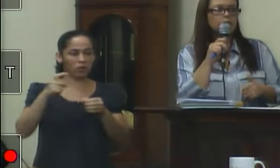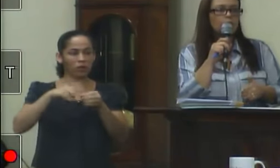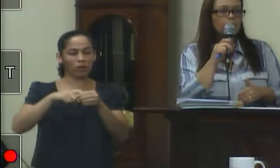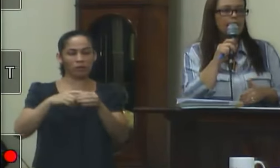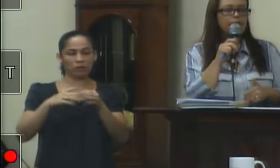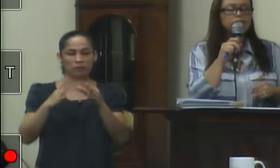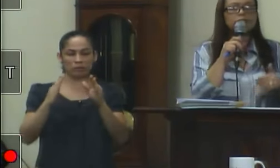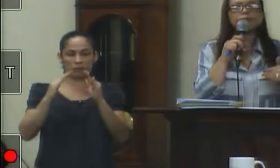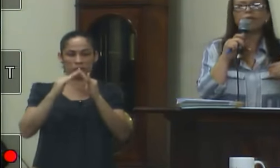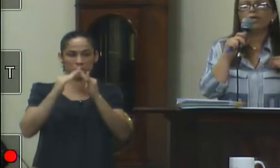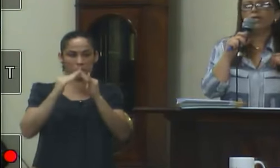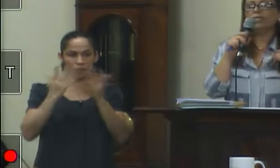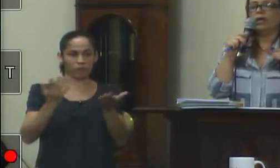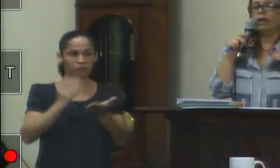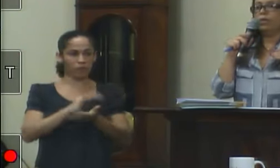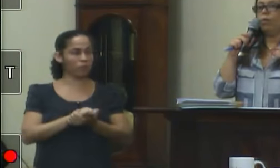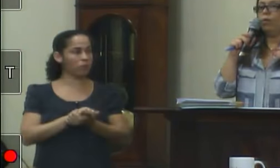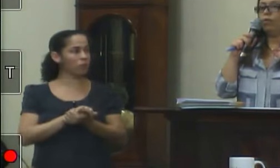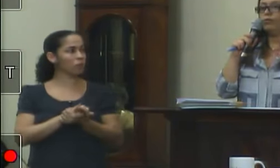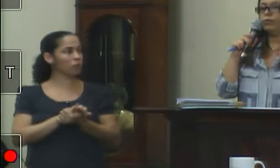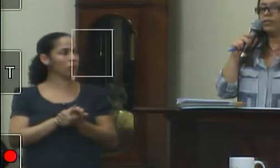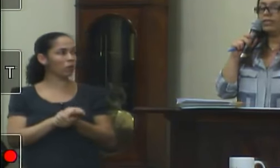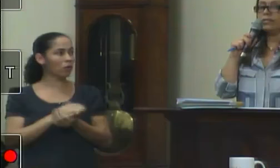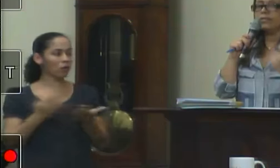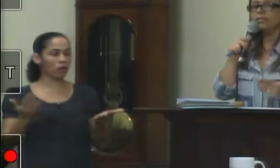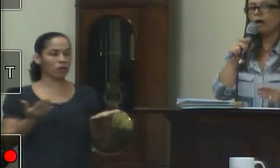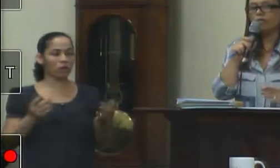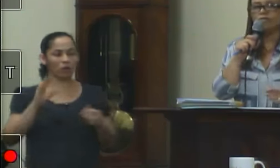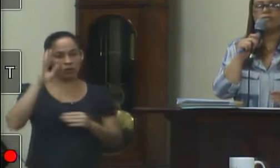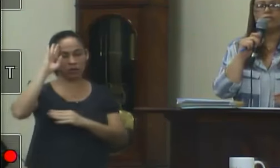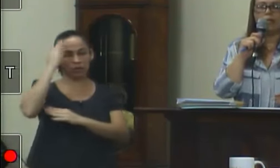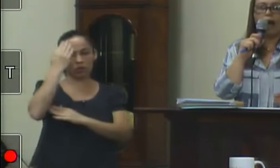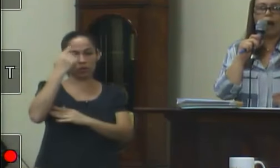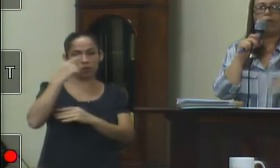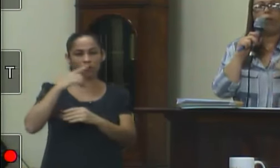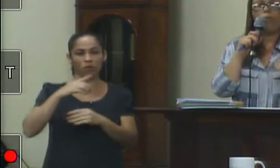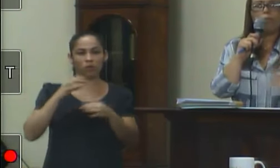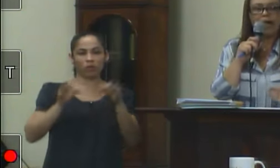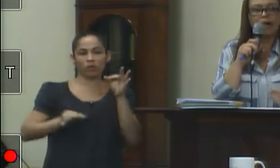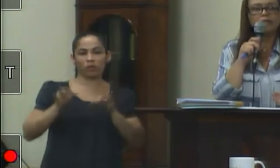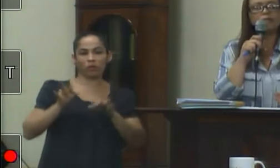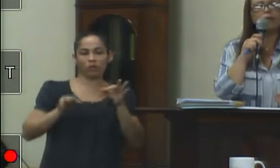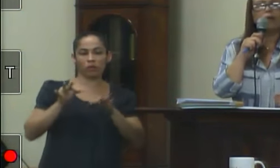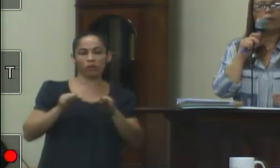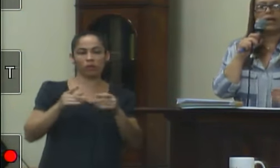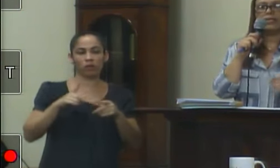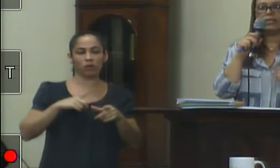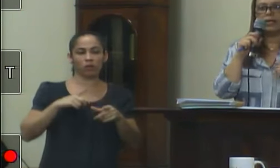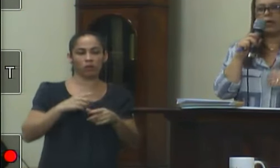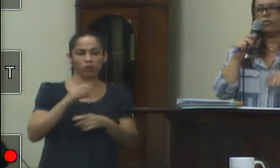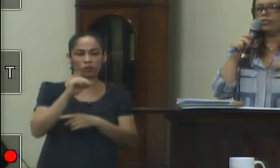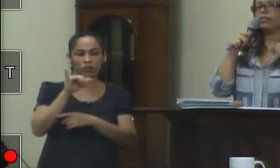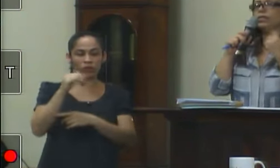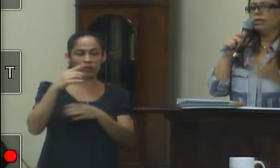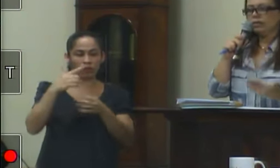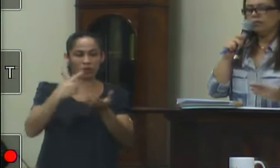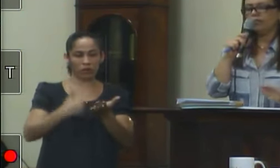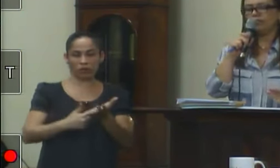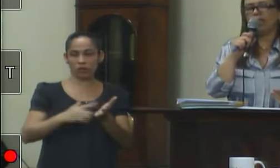funciona atualmente. Então, houve uma decisão judicial com prazo para que a